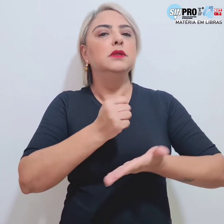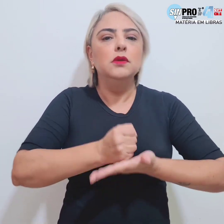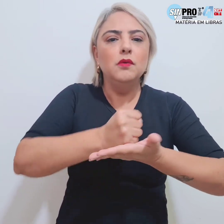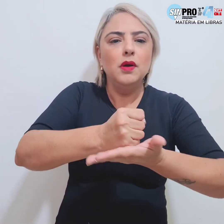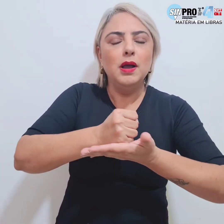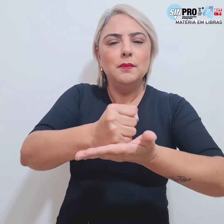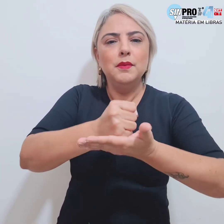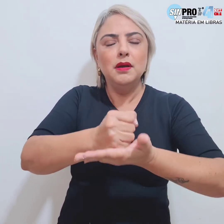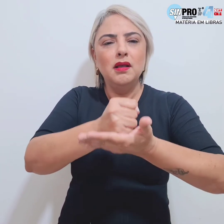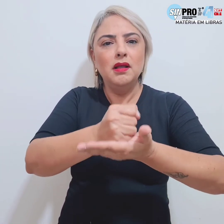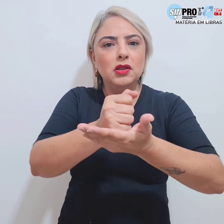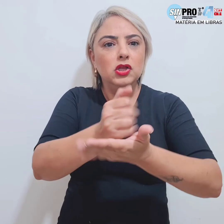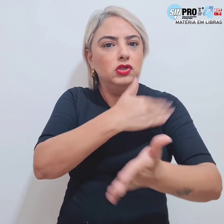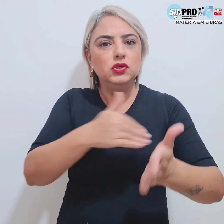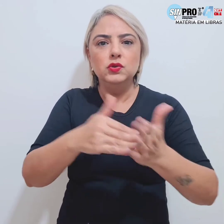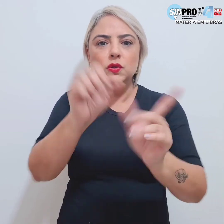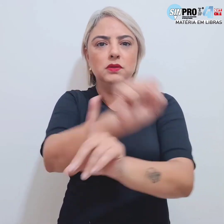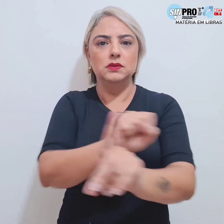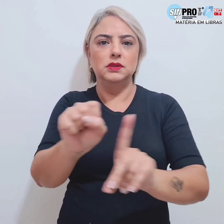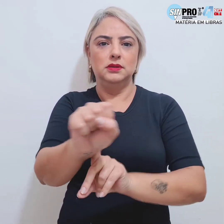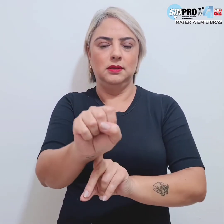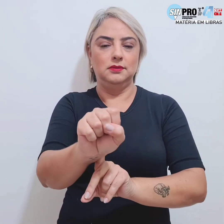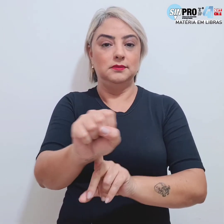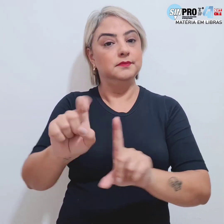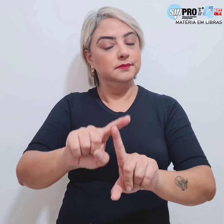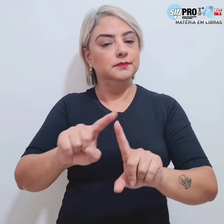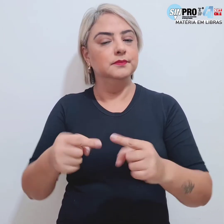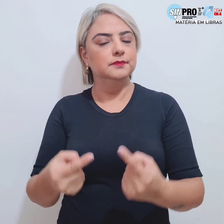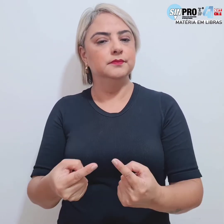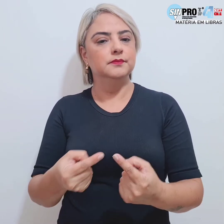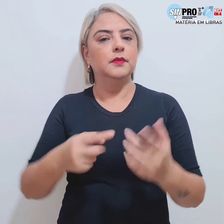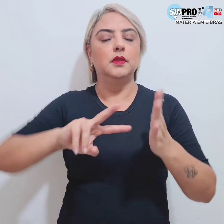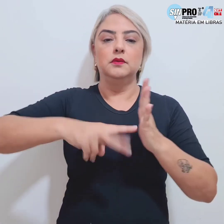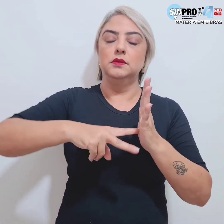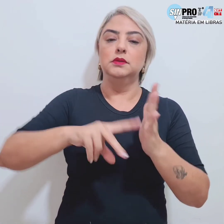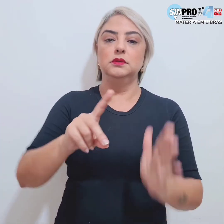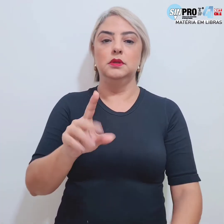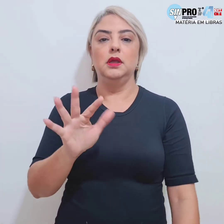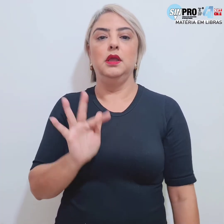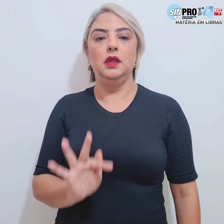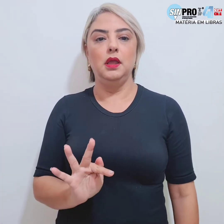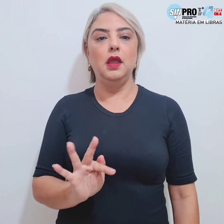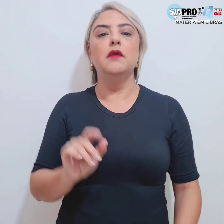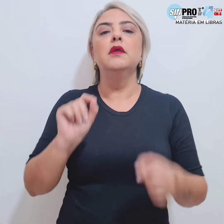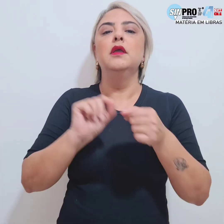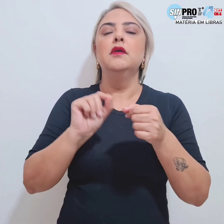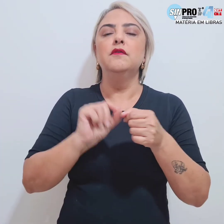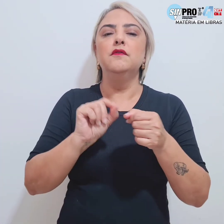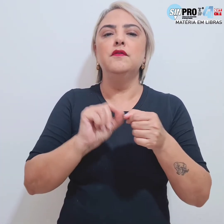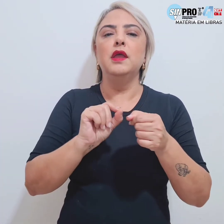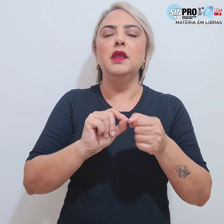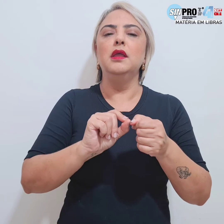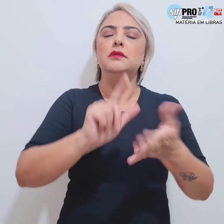exigindo o apoio amplo da sociedade. Por isso, o Simpro-DF elaborou